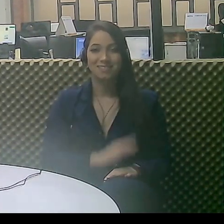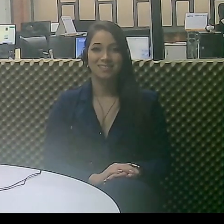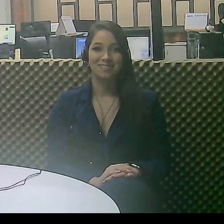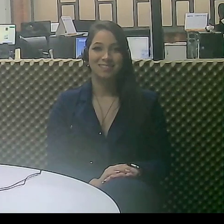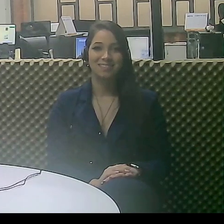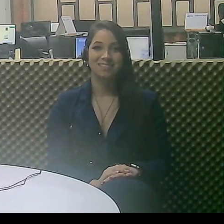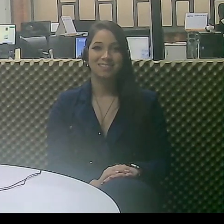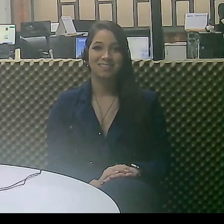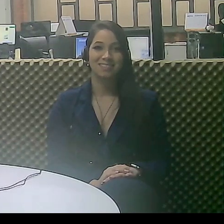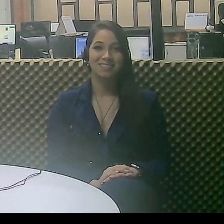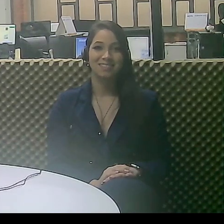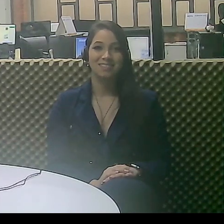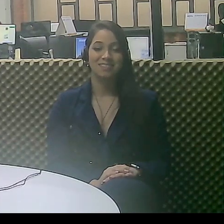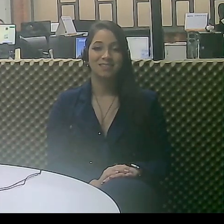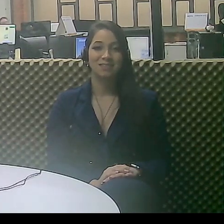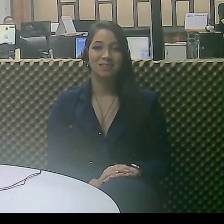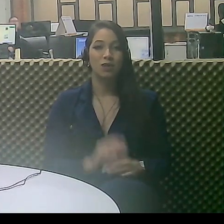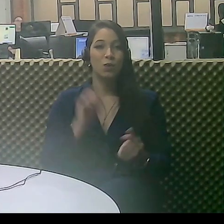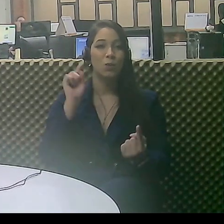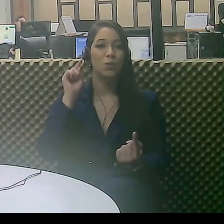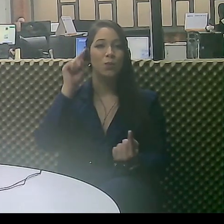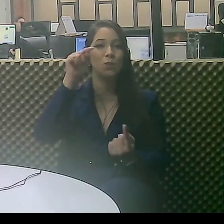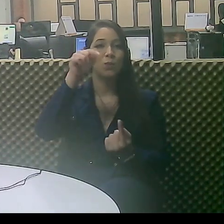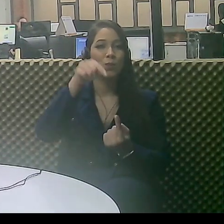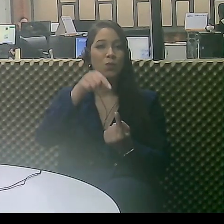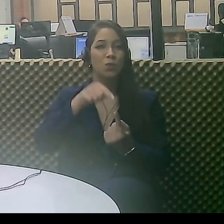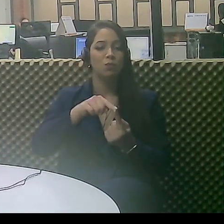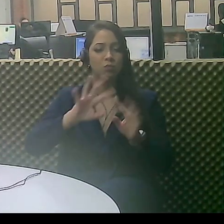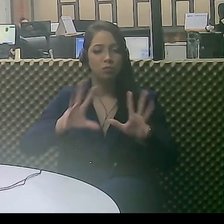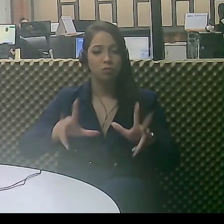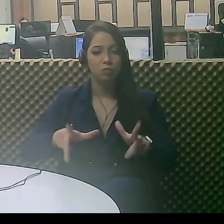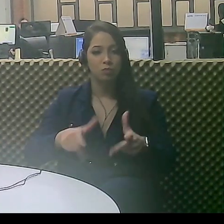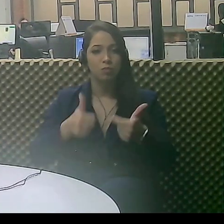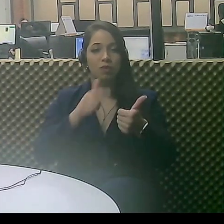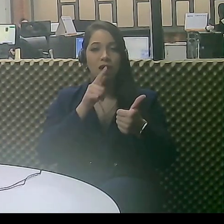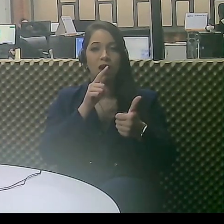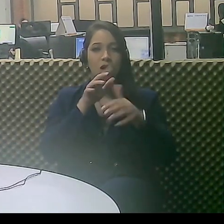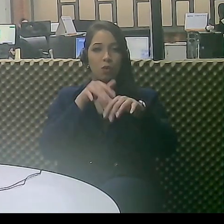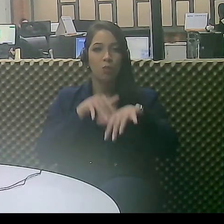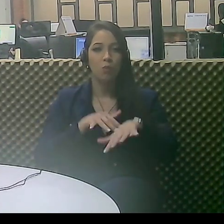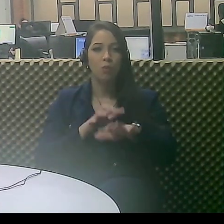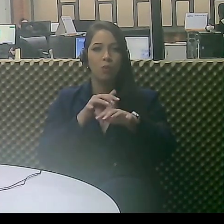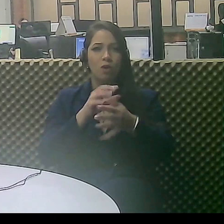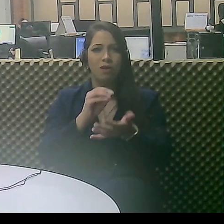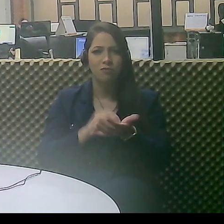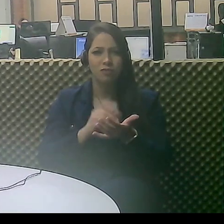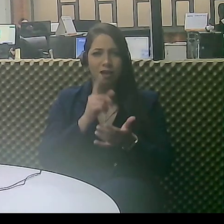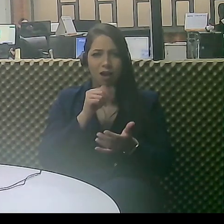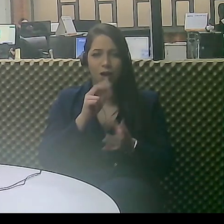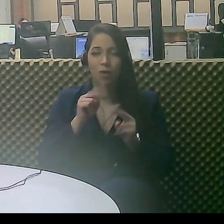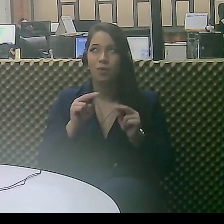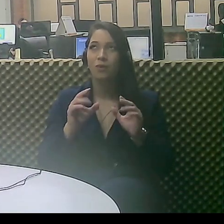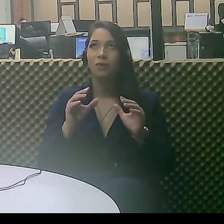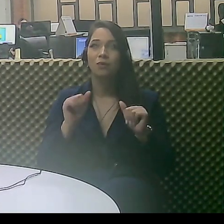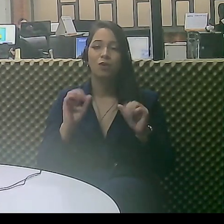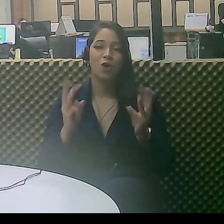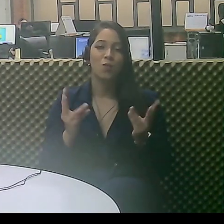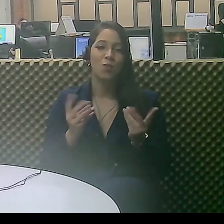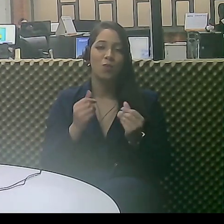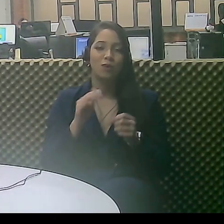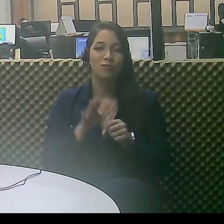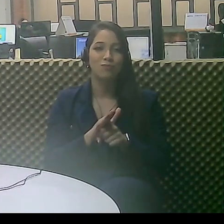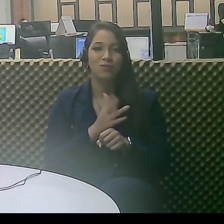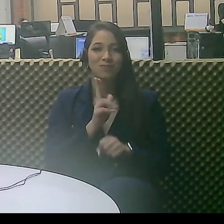gratuita com com o objetivo de recuperar nascentes garantindo que não falte água suficiente e de qualidade para